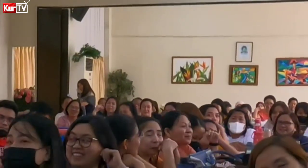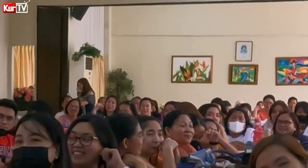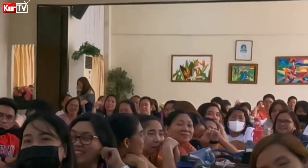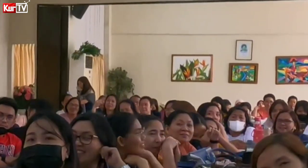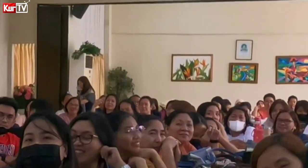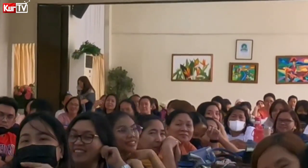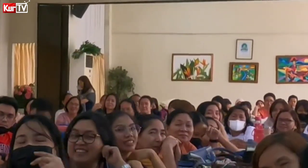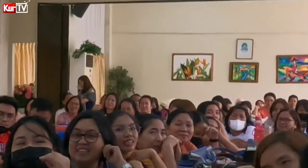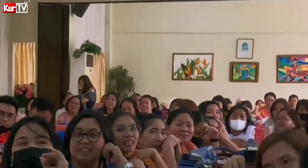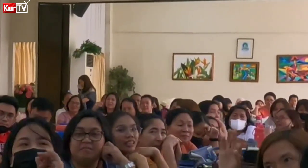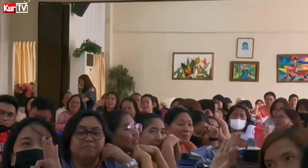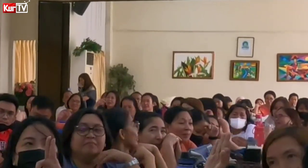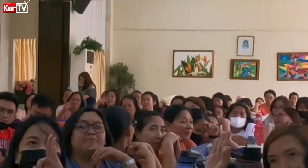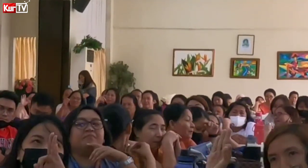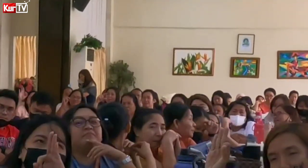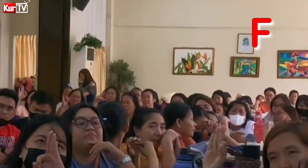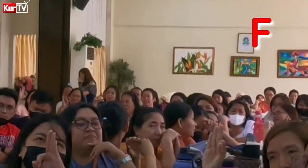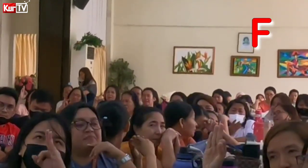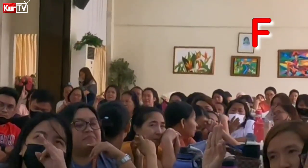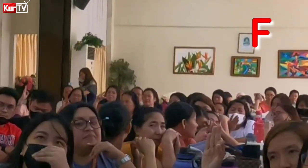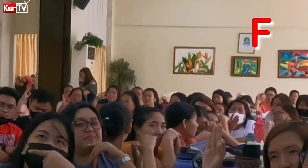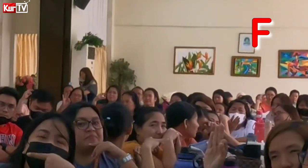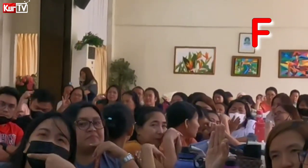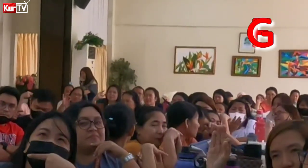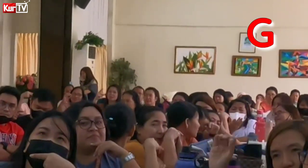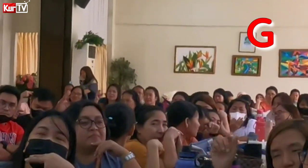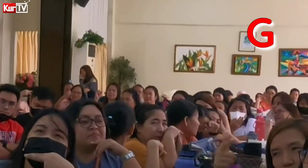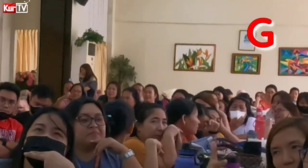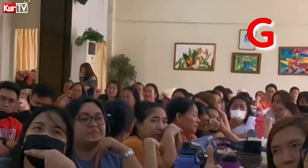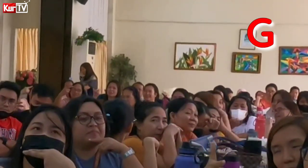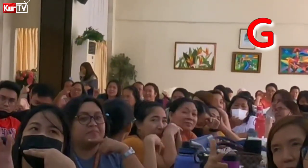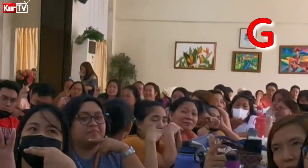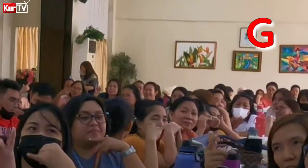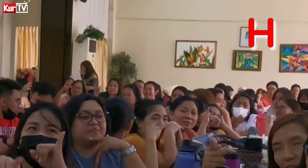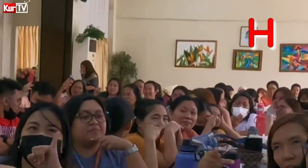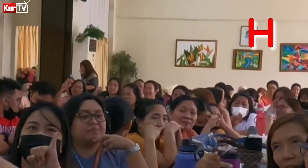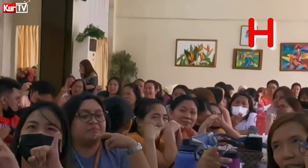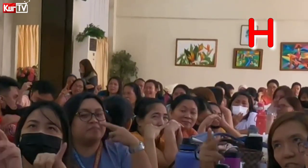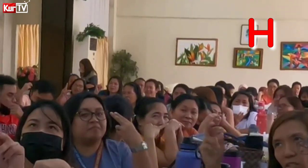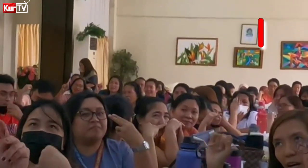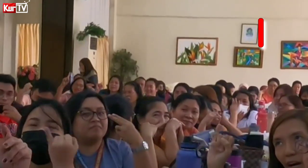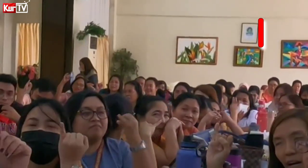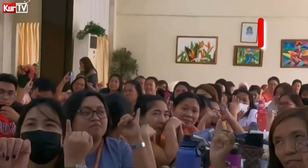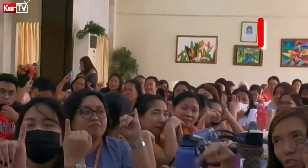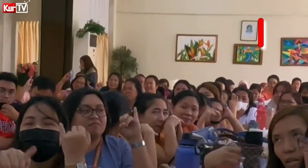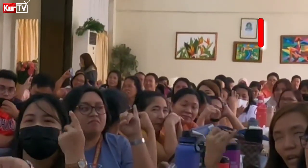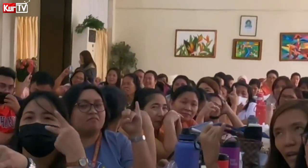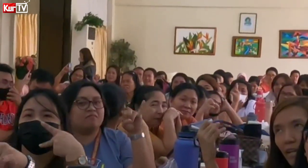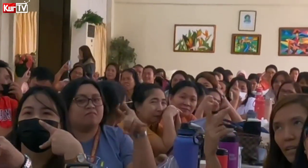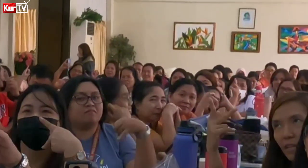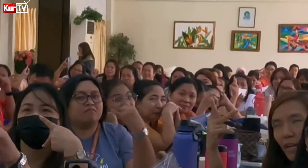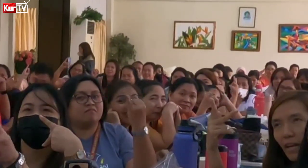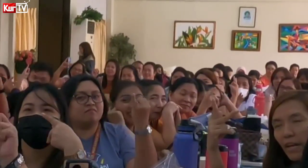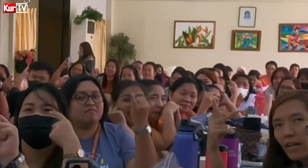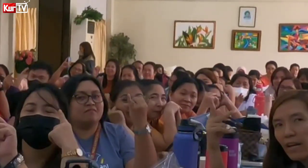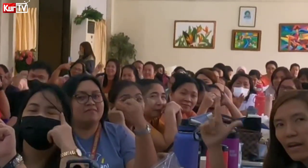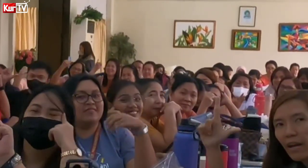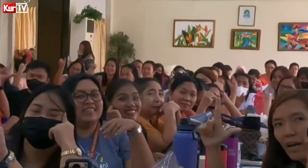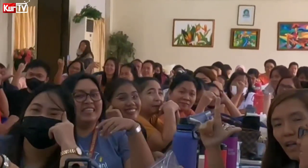F, go. F, G, H, I. Ala siya, may mga nakagano na talaga sila.